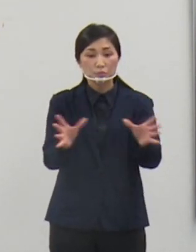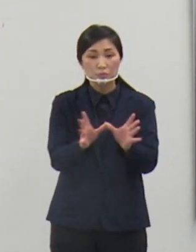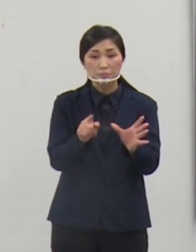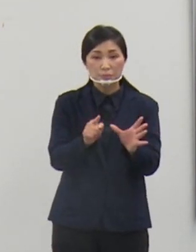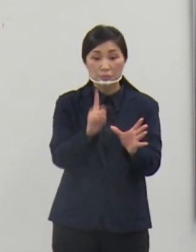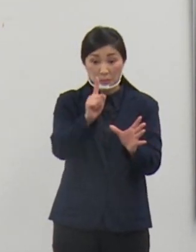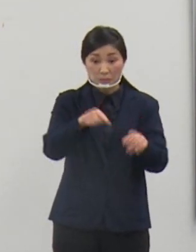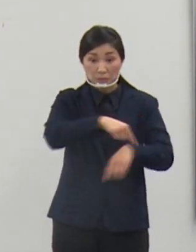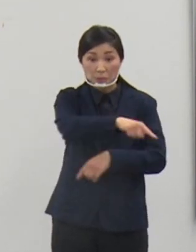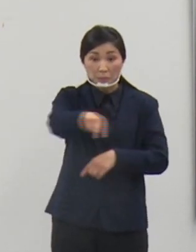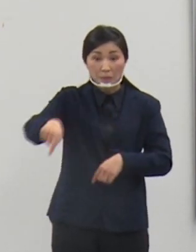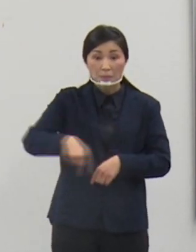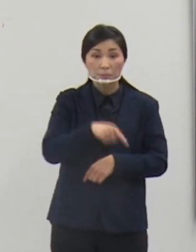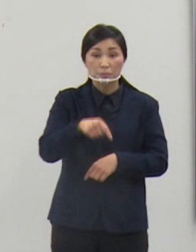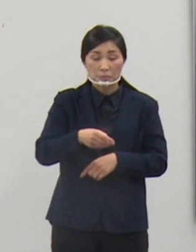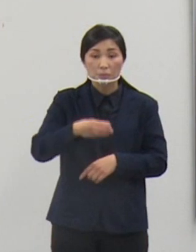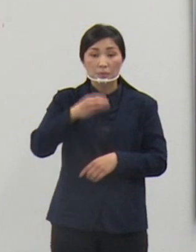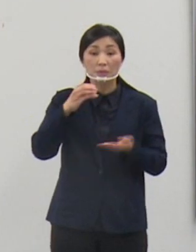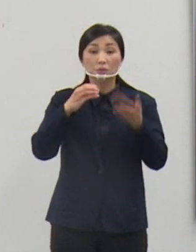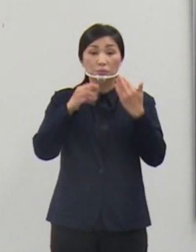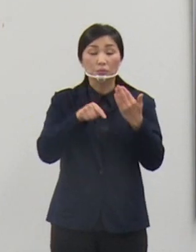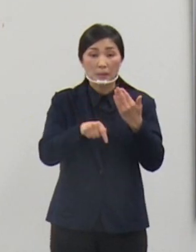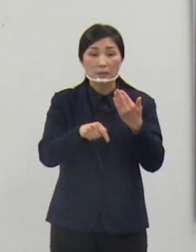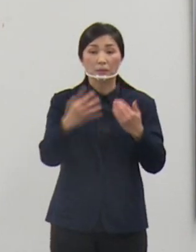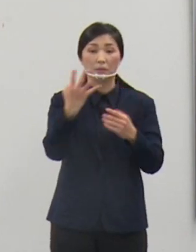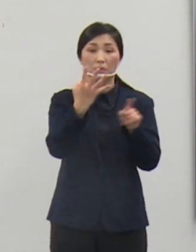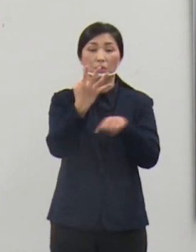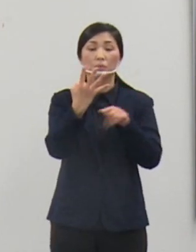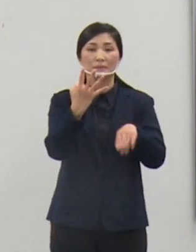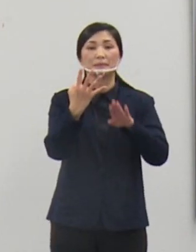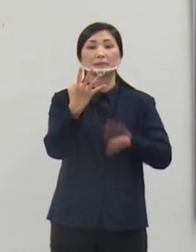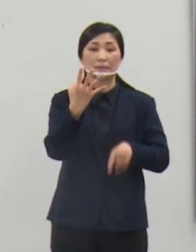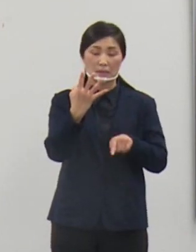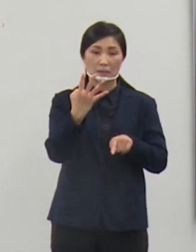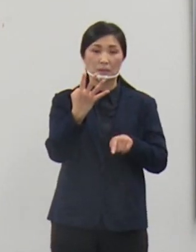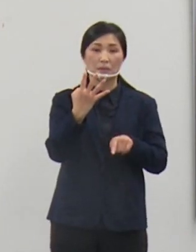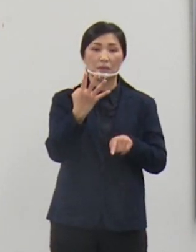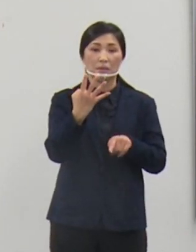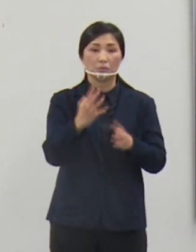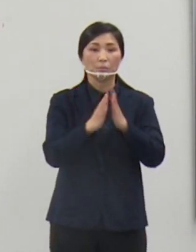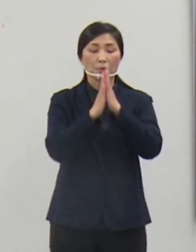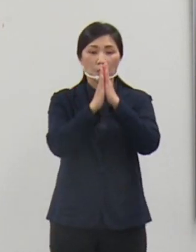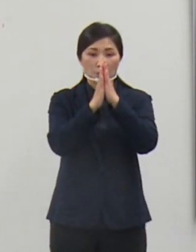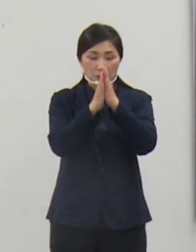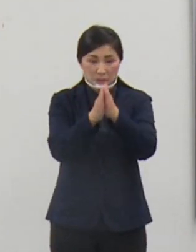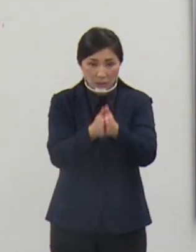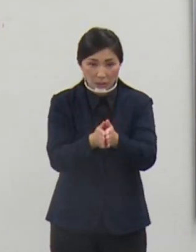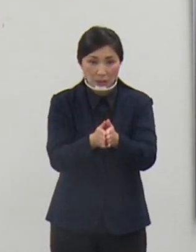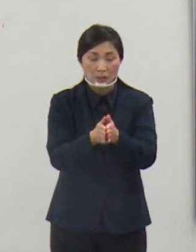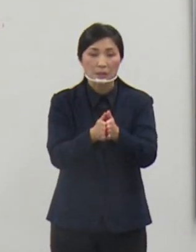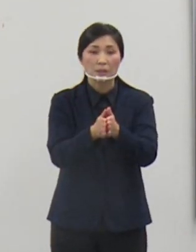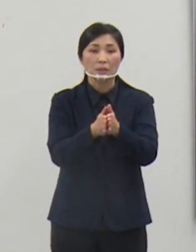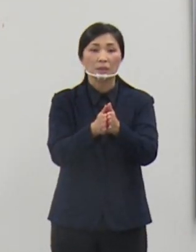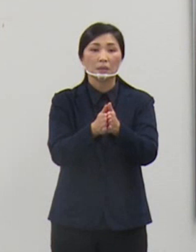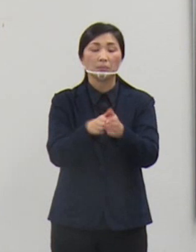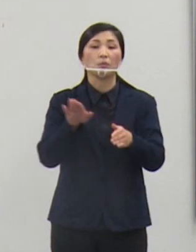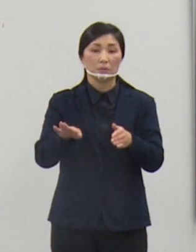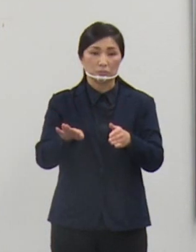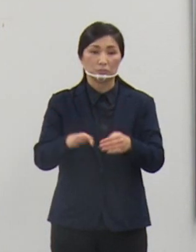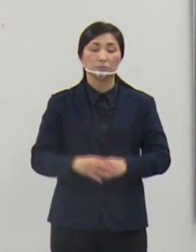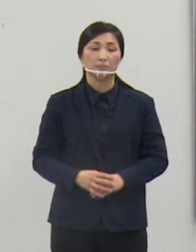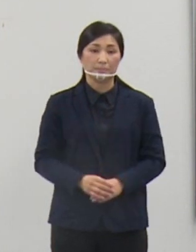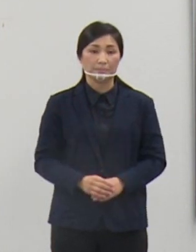のでの飲食は4人以下とするよう要請呼びかけを行うことといたします。ただ